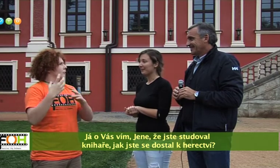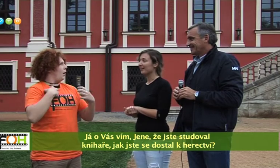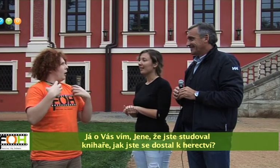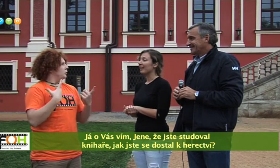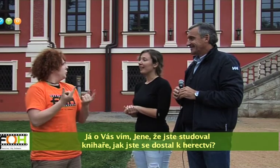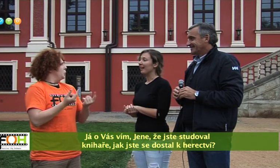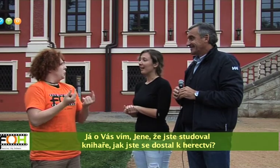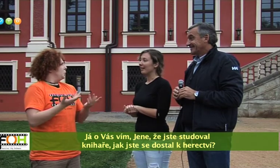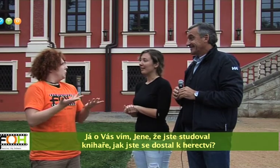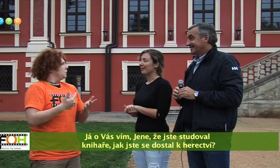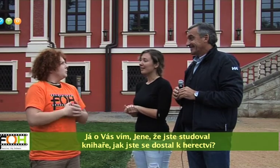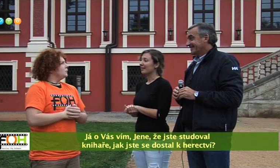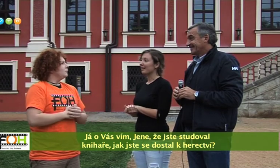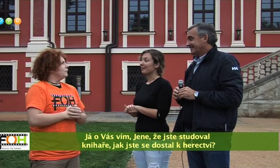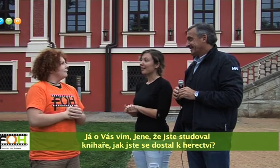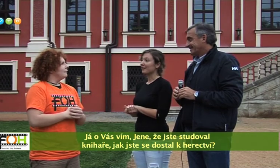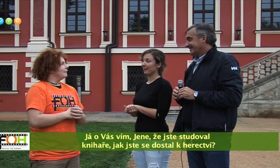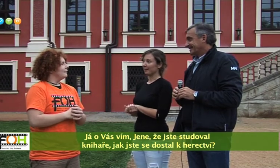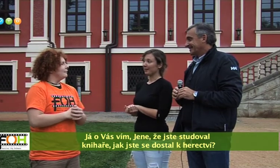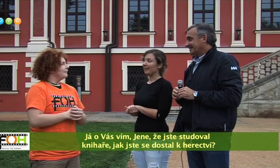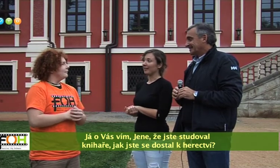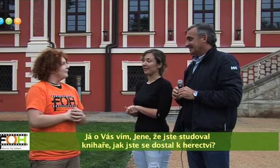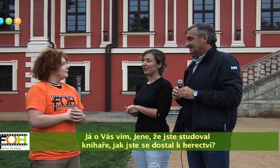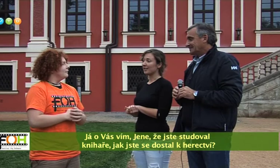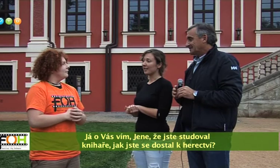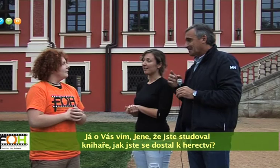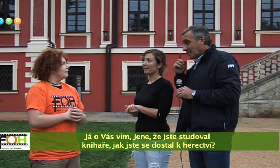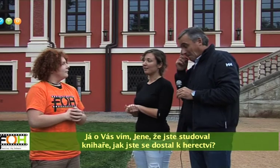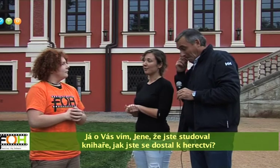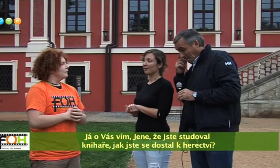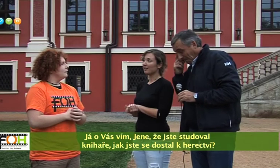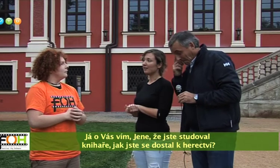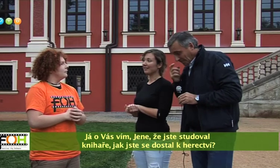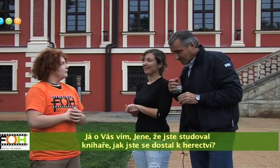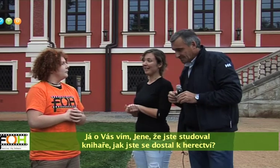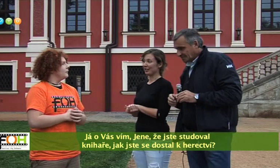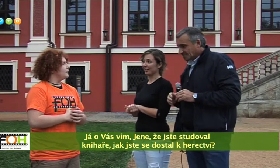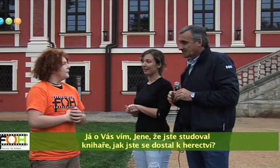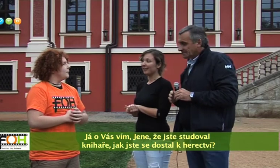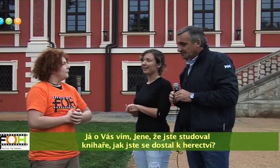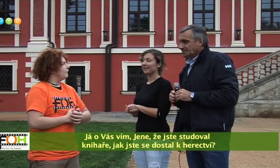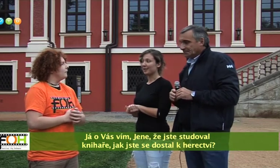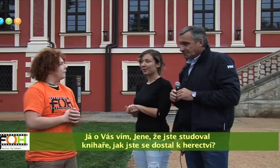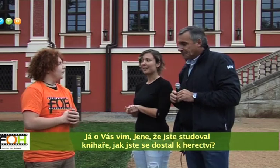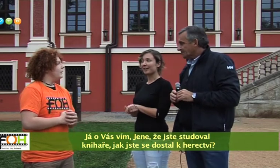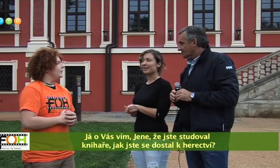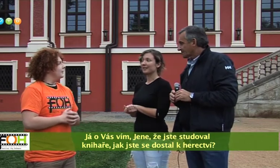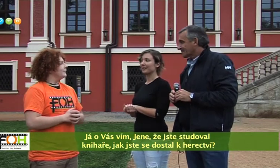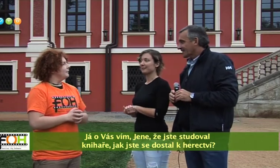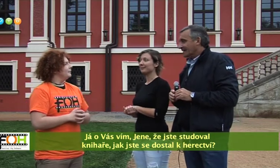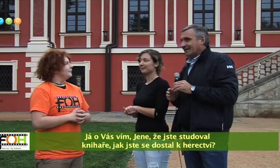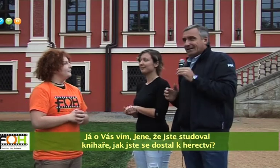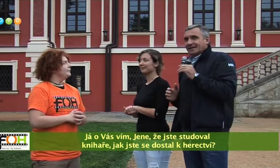rádi. A já o vás vím, Jene, že jste studoval knihaře. Jak jste se dostal k